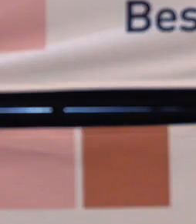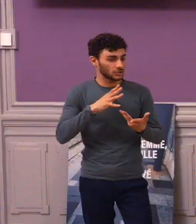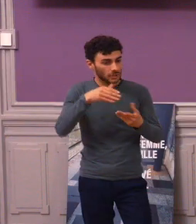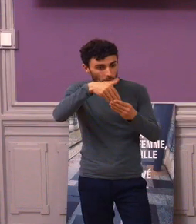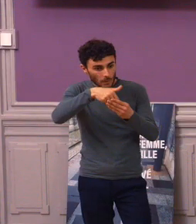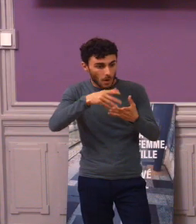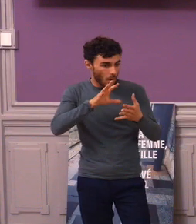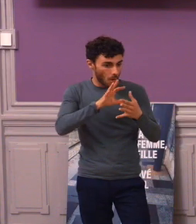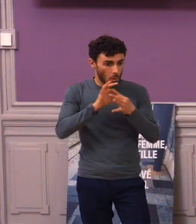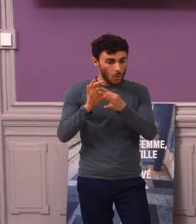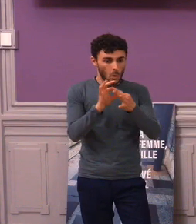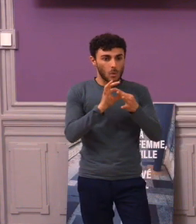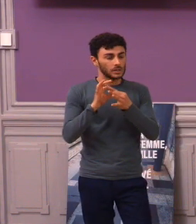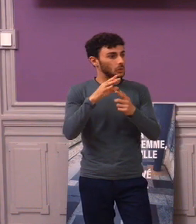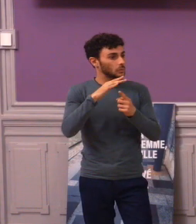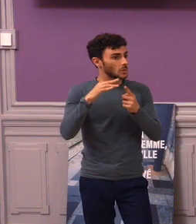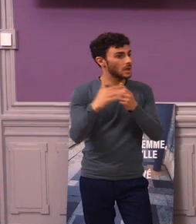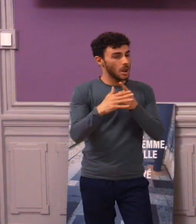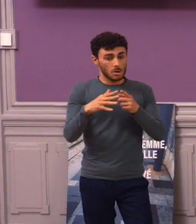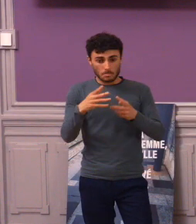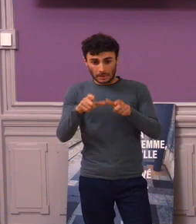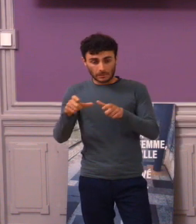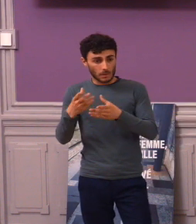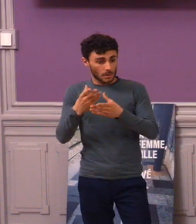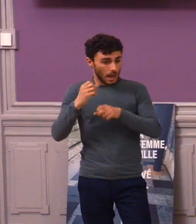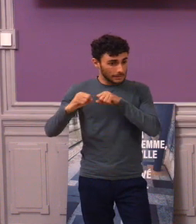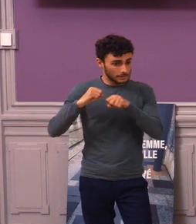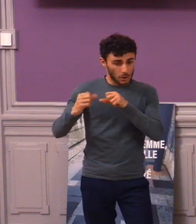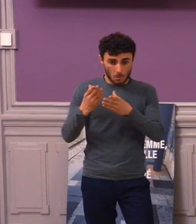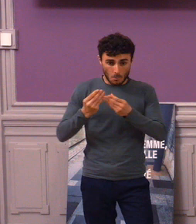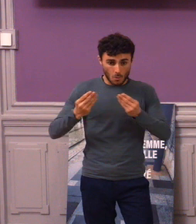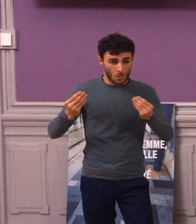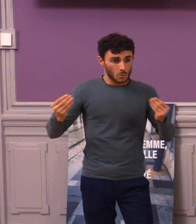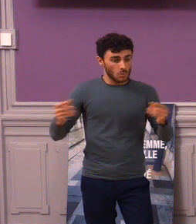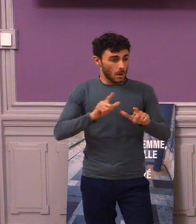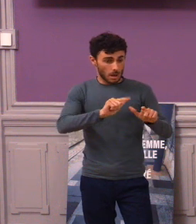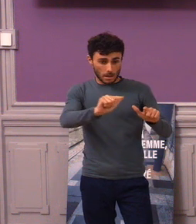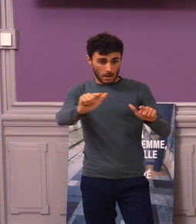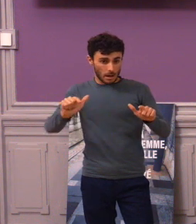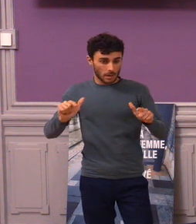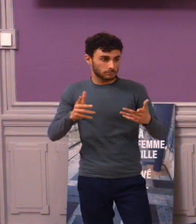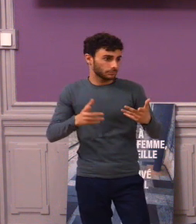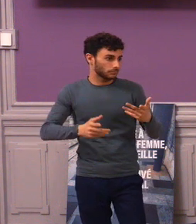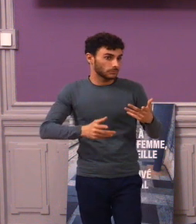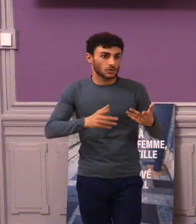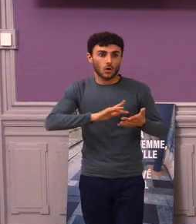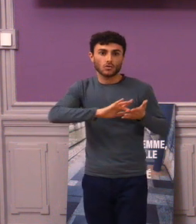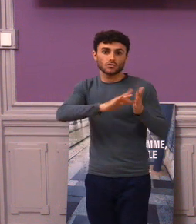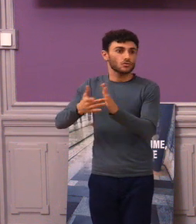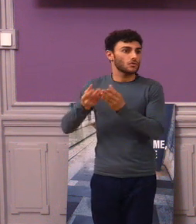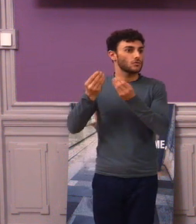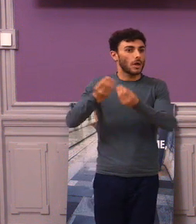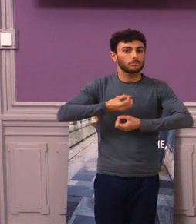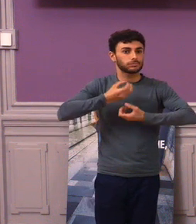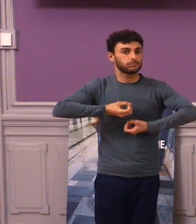dans l'action culturelle beaucoup d'acteurs institutionnels associatifs à Besançon on pouvait pas donner la parole absolument à tout le monde ce qui nous a paru